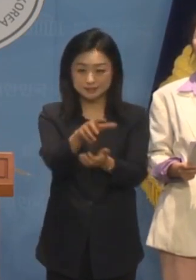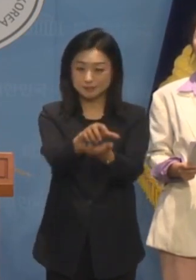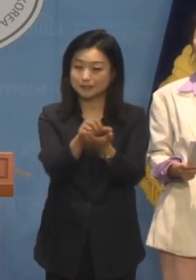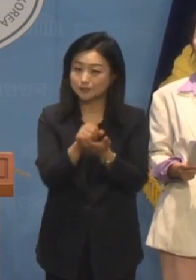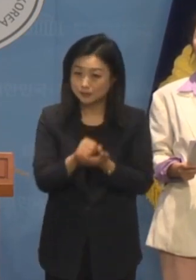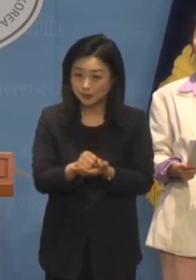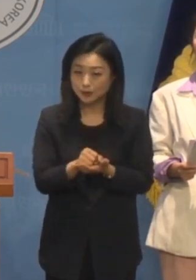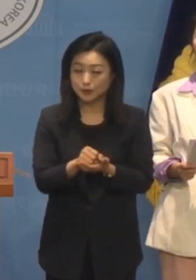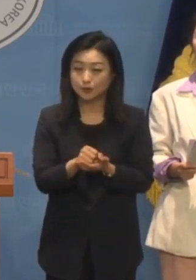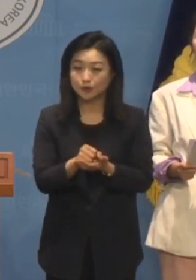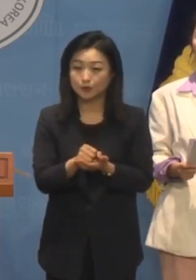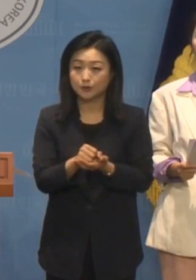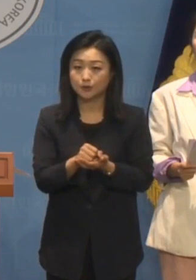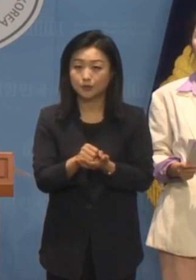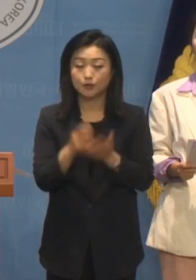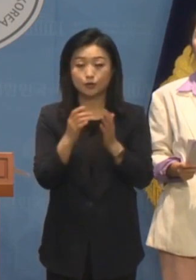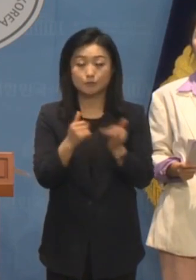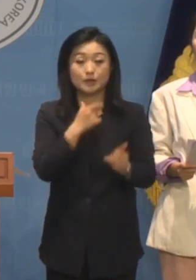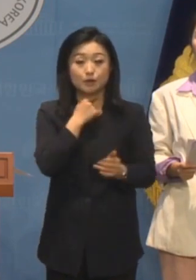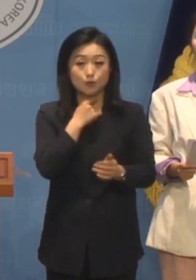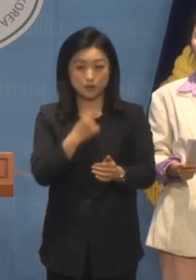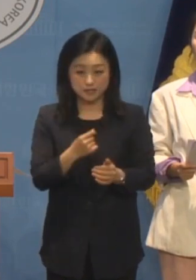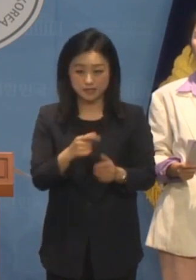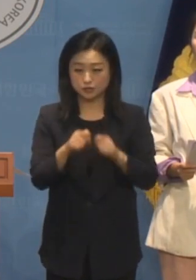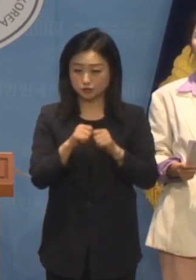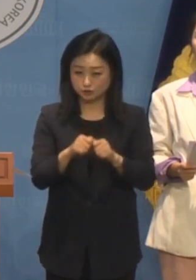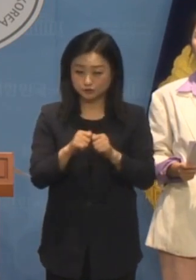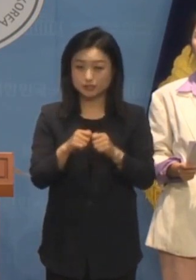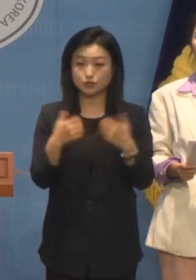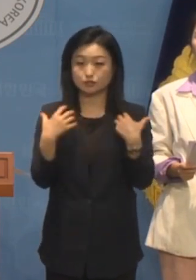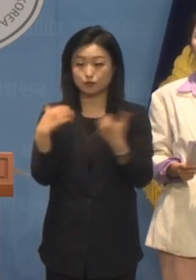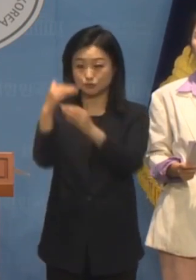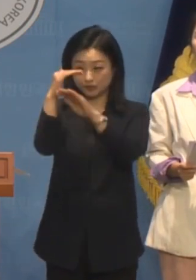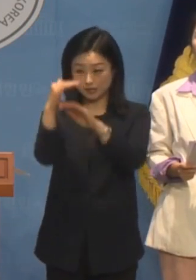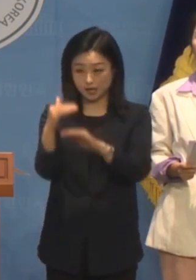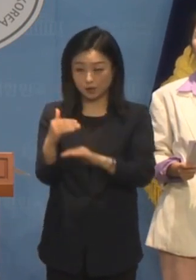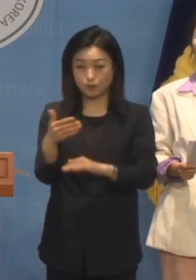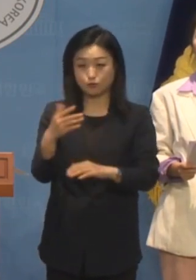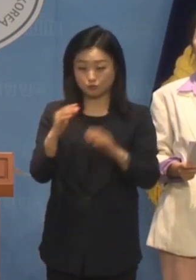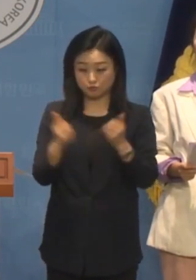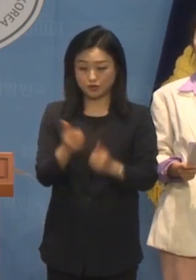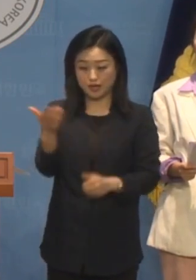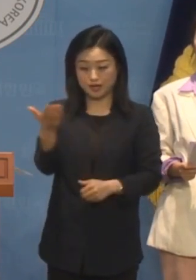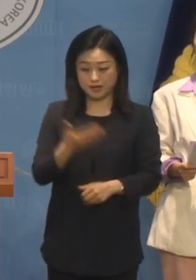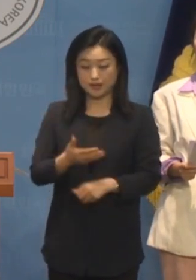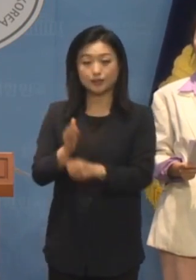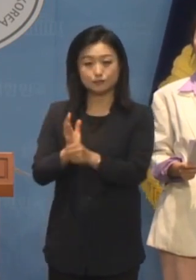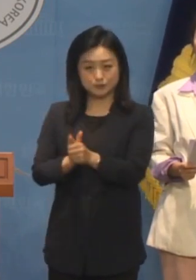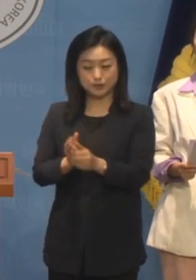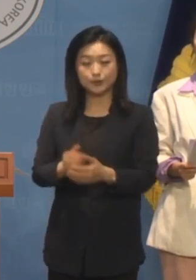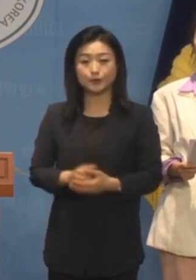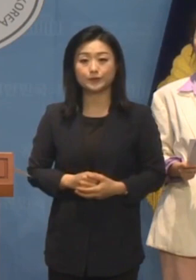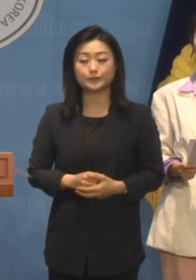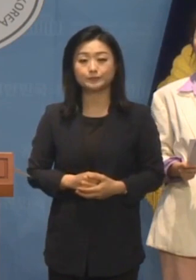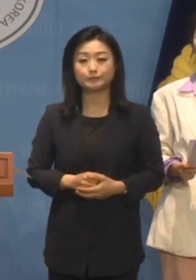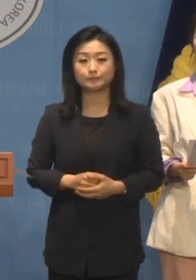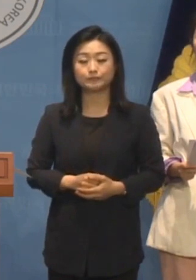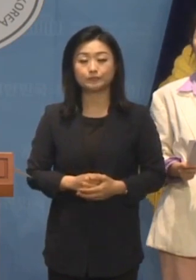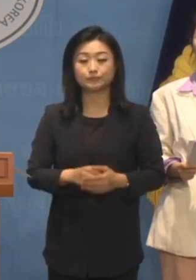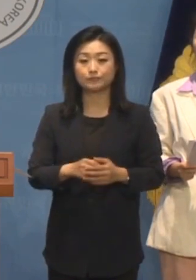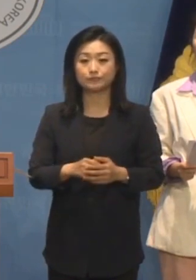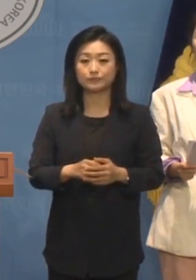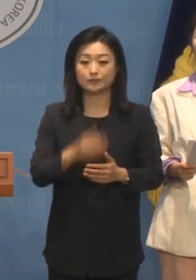기본으로 국민이 원하는 구체적인 정부안을 국회에 제출하십시오. 더불어민주당